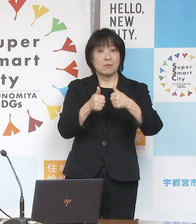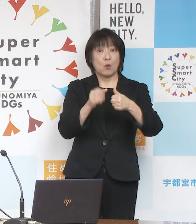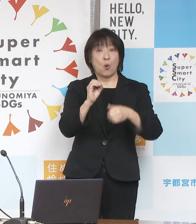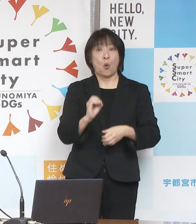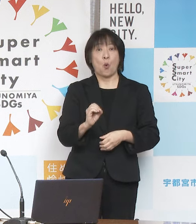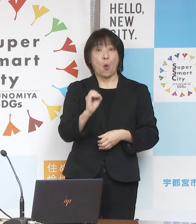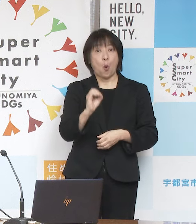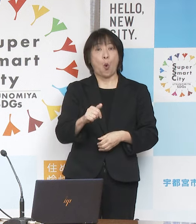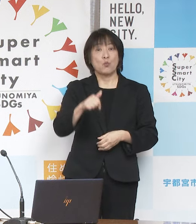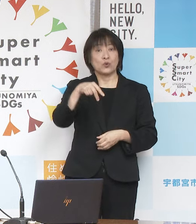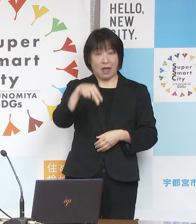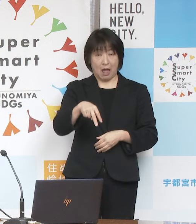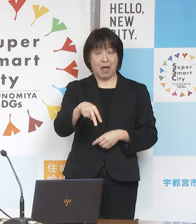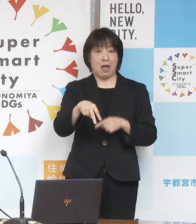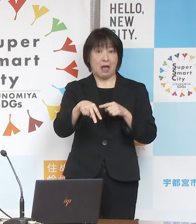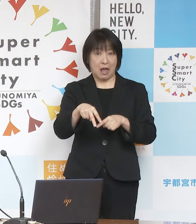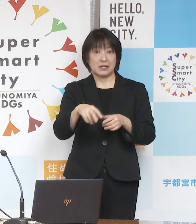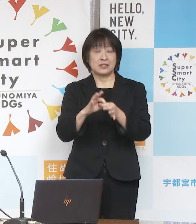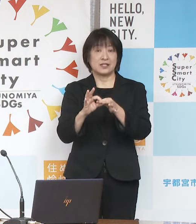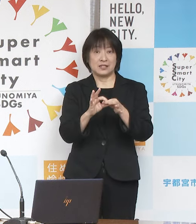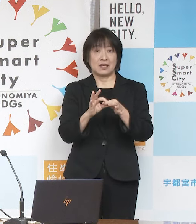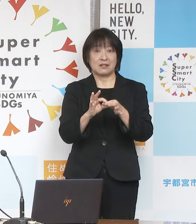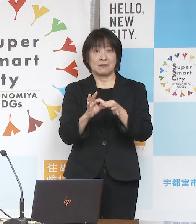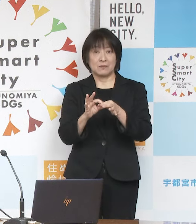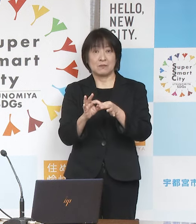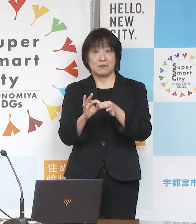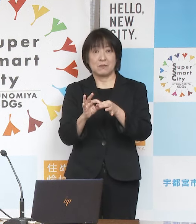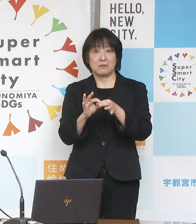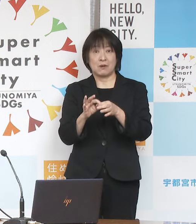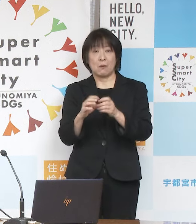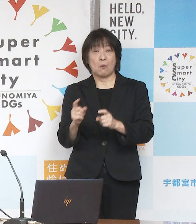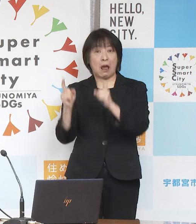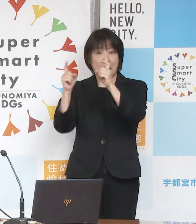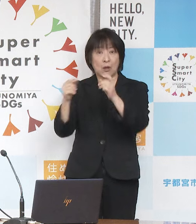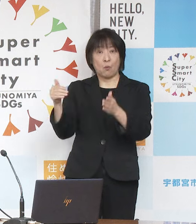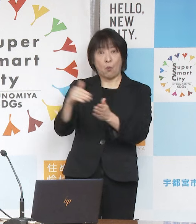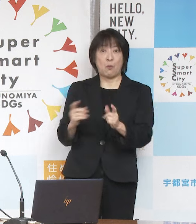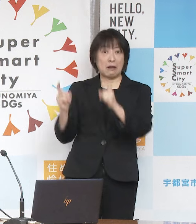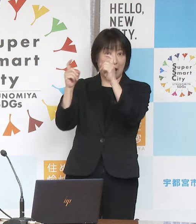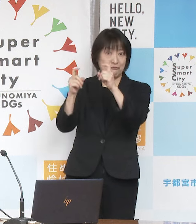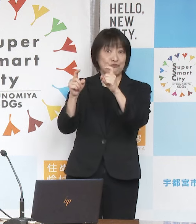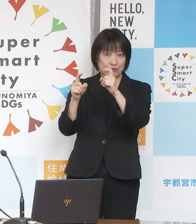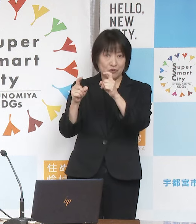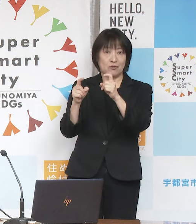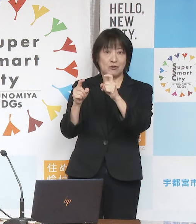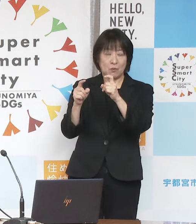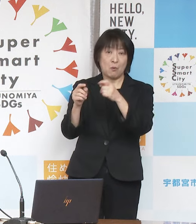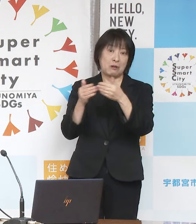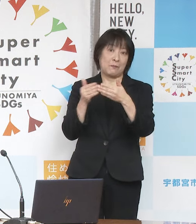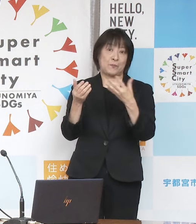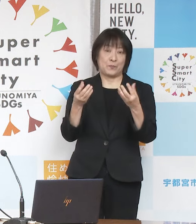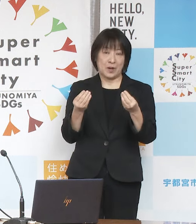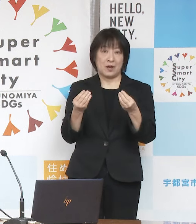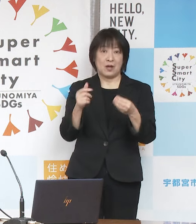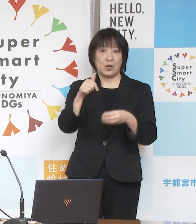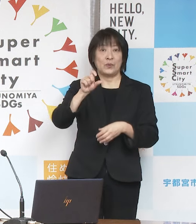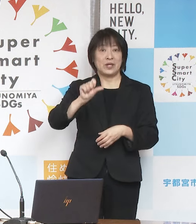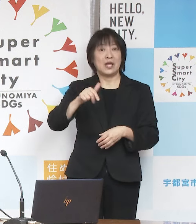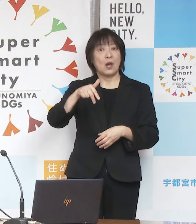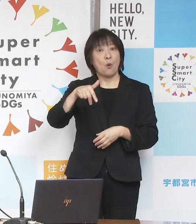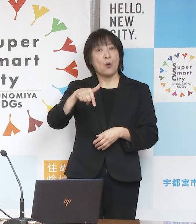まファイナルを経験させていただいたり大変フィバから信頼をいただい